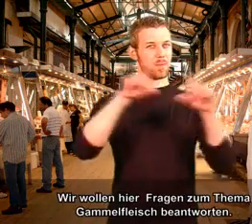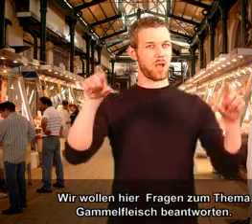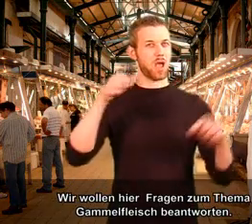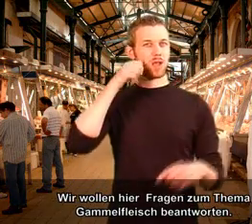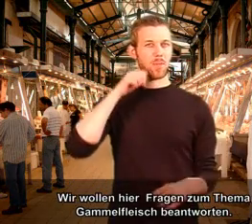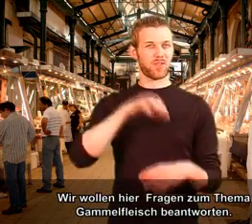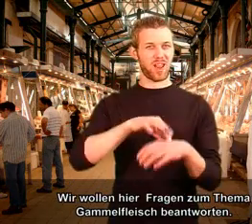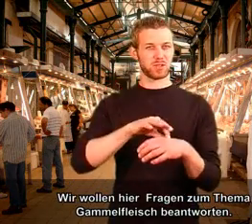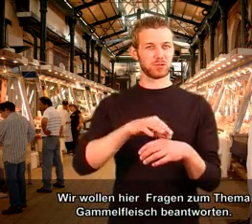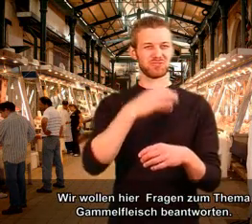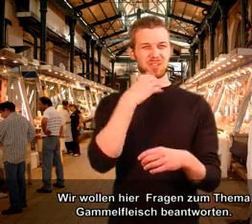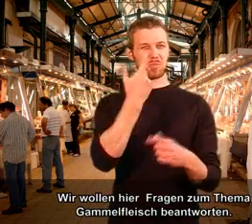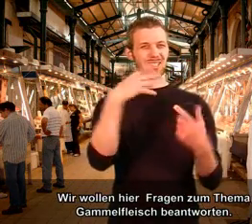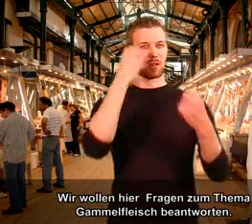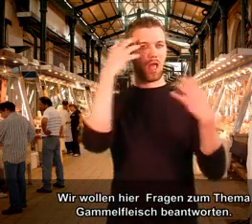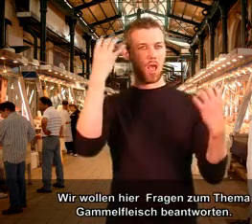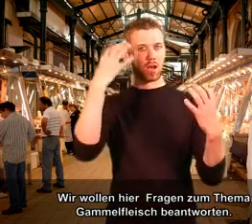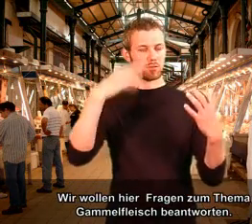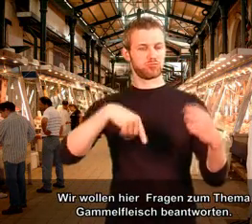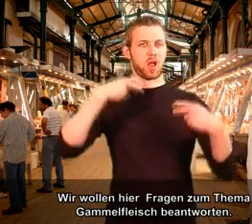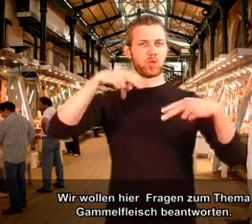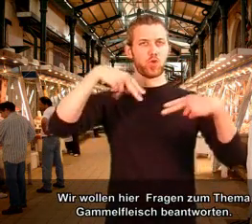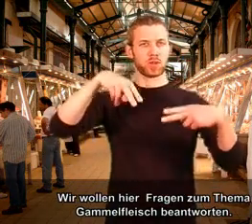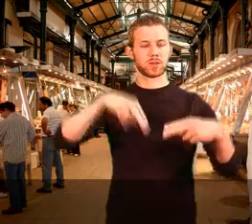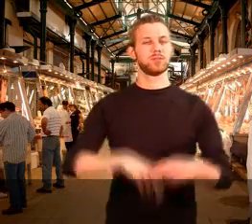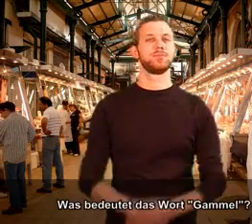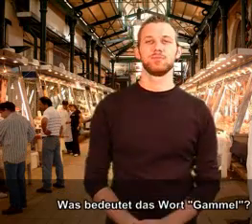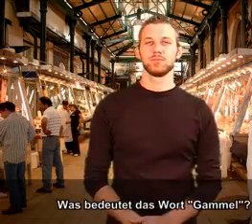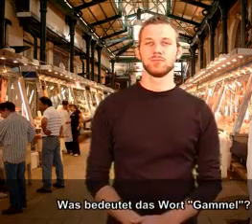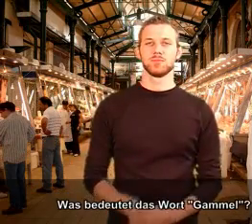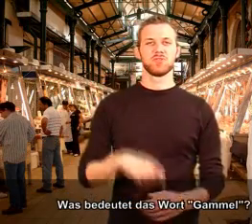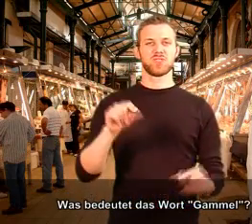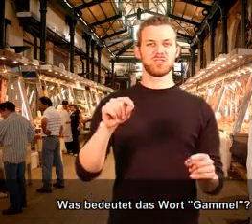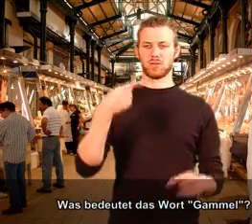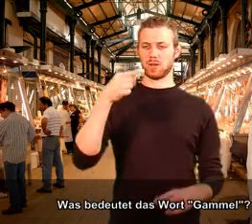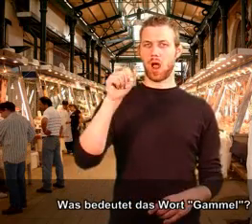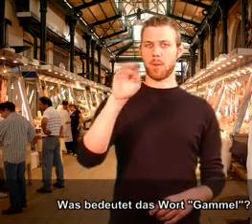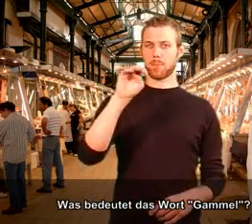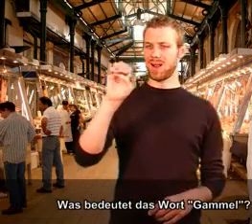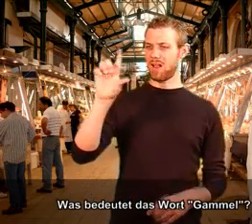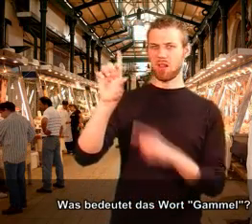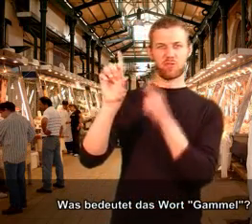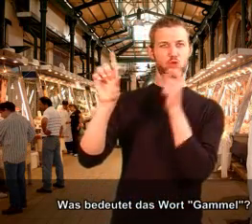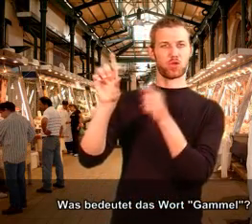Wir wollen hier Fragen zum Thema Gammelfleisch beantworten. Was bedeutet das Wort Gammel?